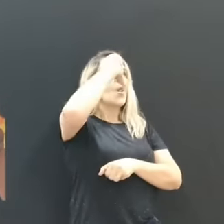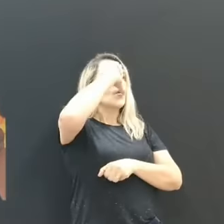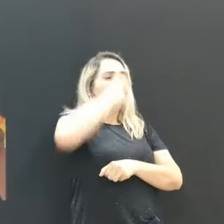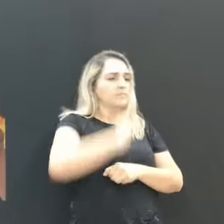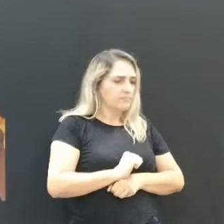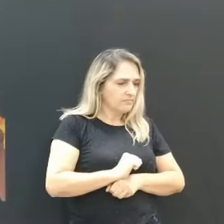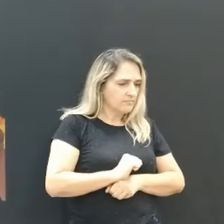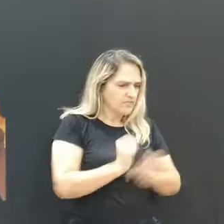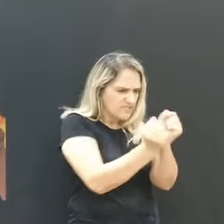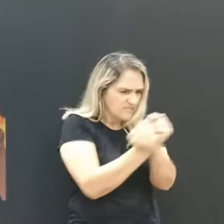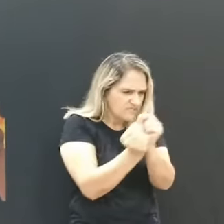nós